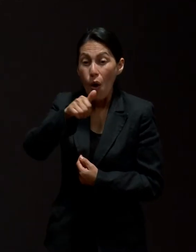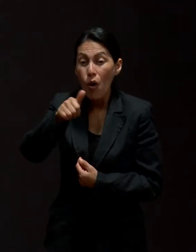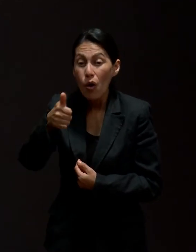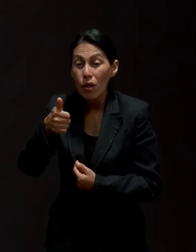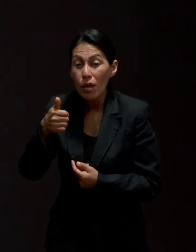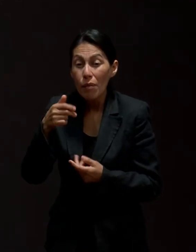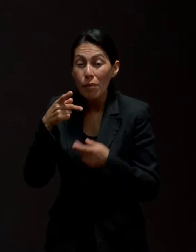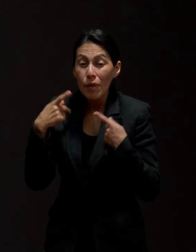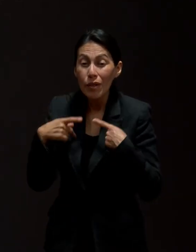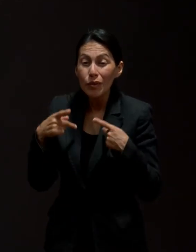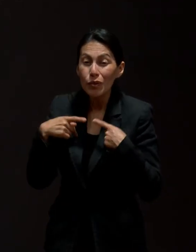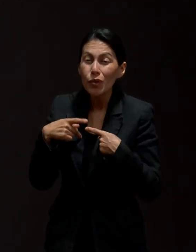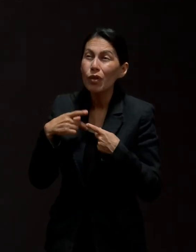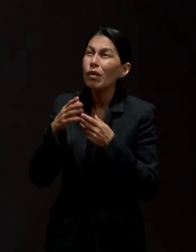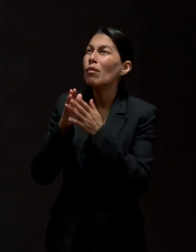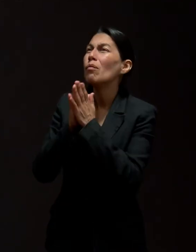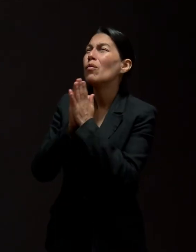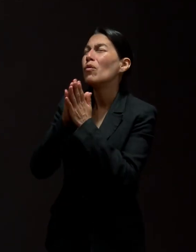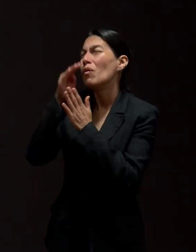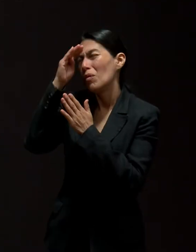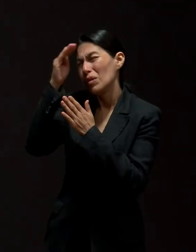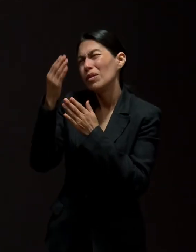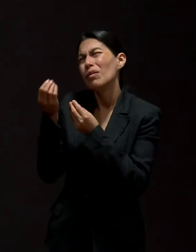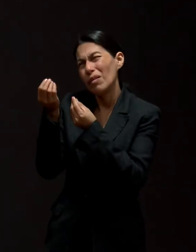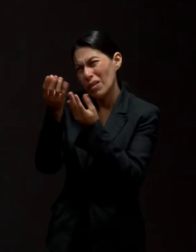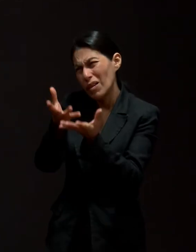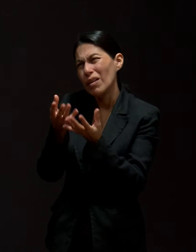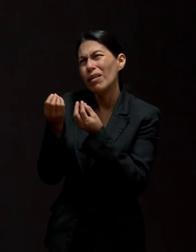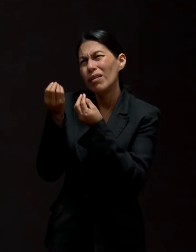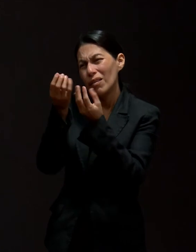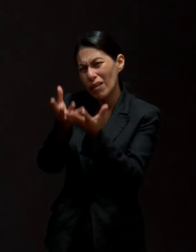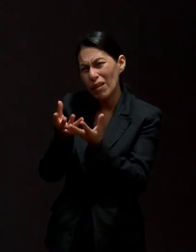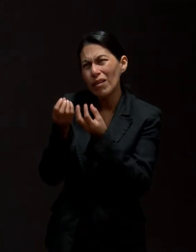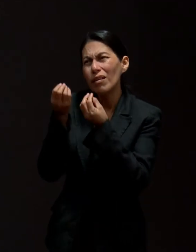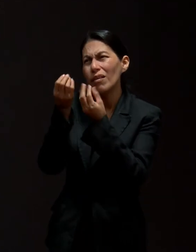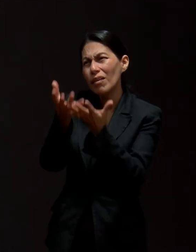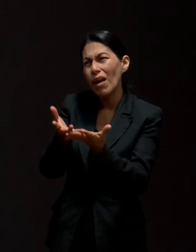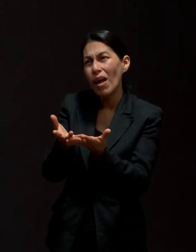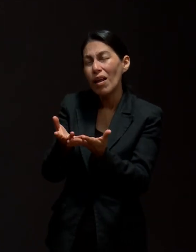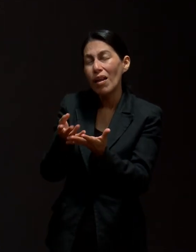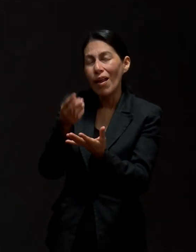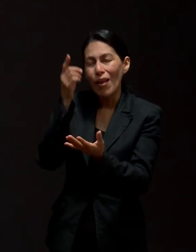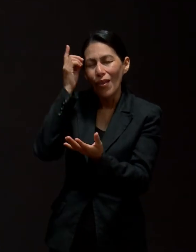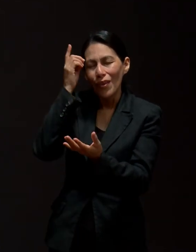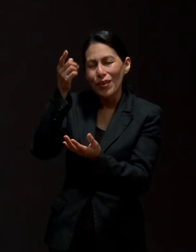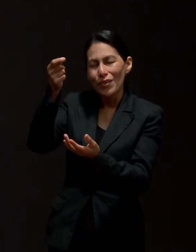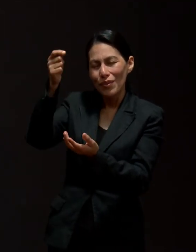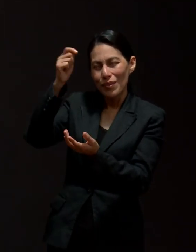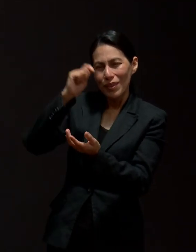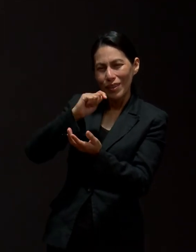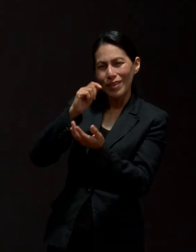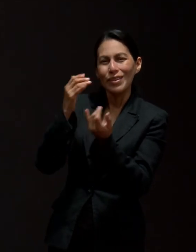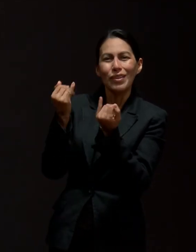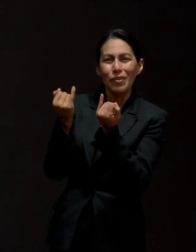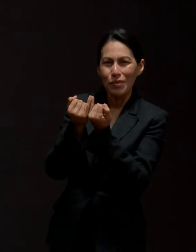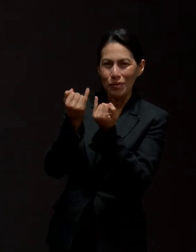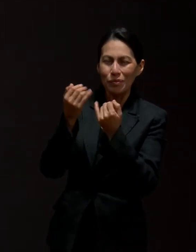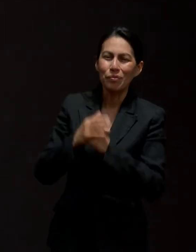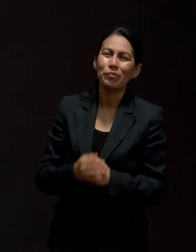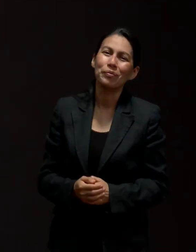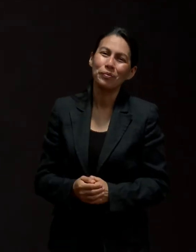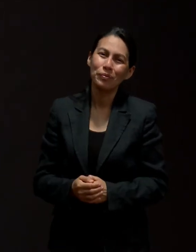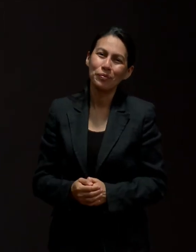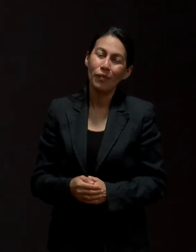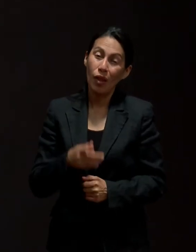la bendición más grande que la otra persona pueda recibir, aparte de su sanidad, aparte de que se arregle su problema,